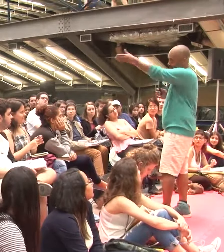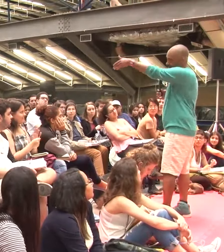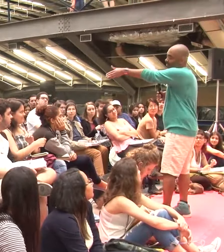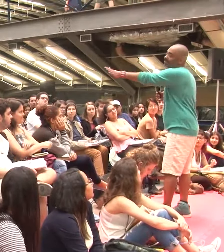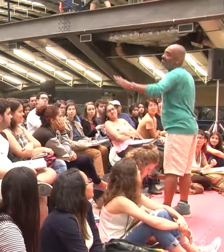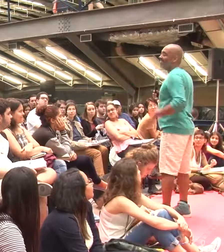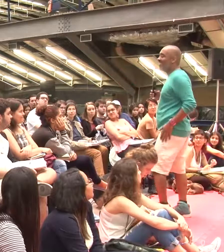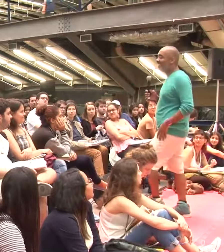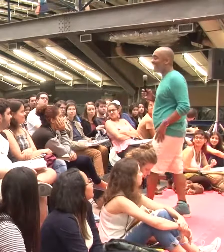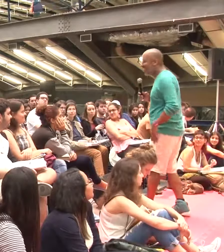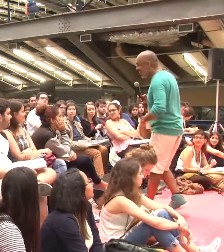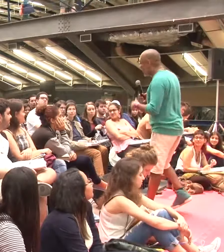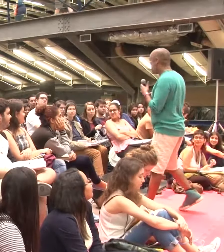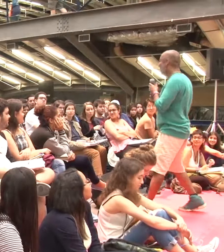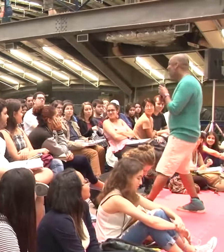Ó, já combinou.